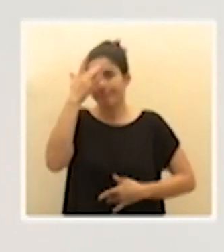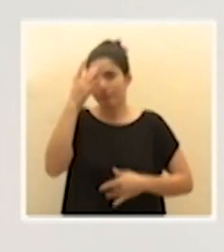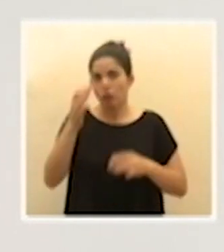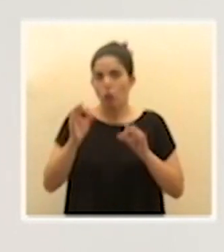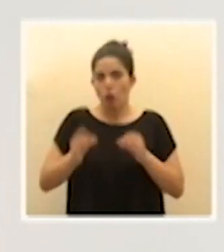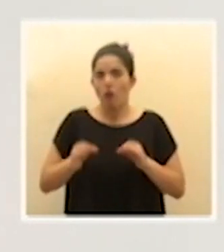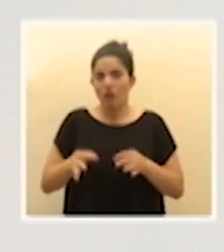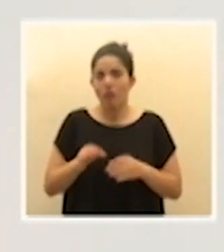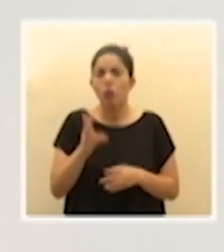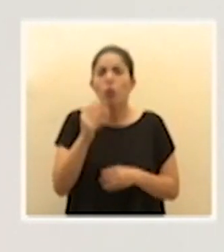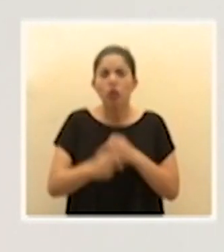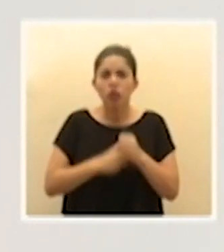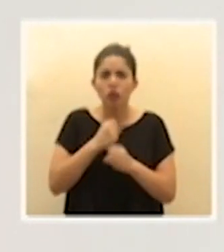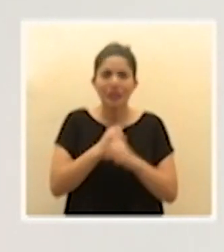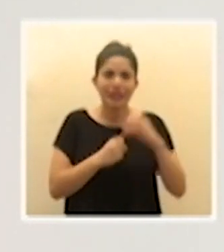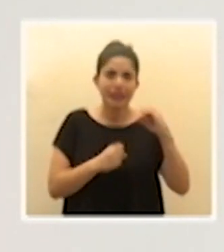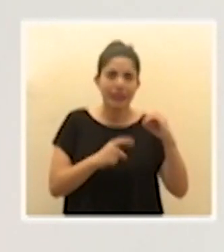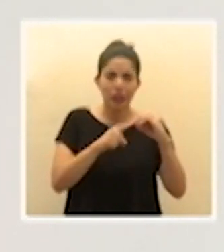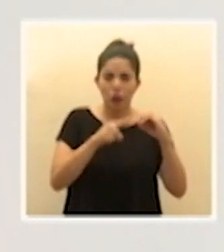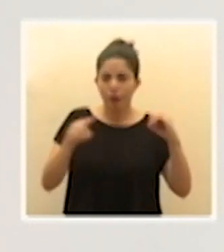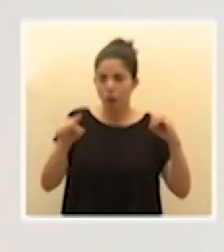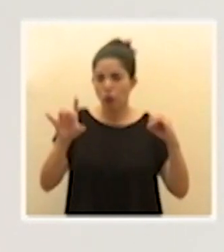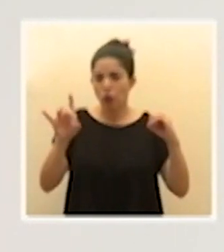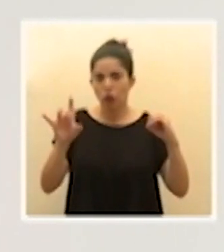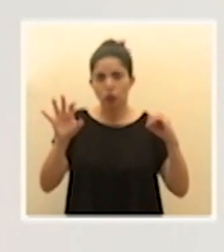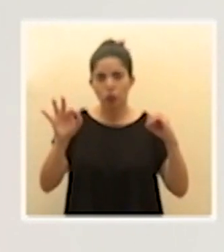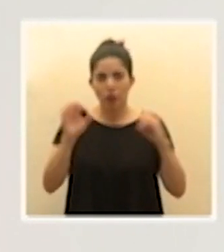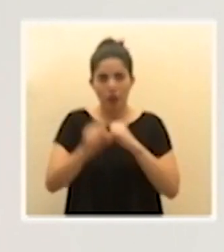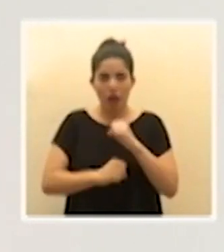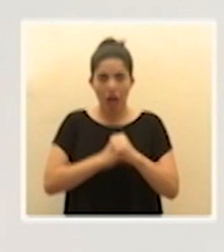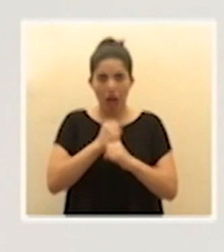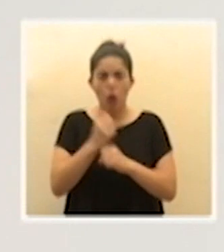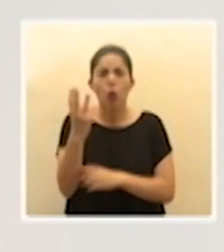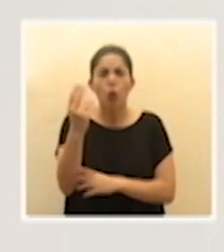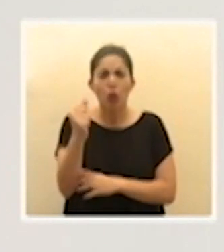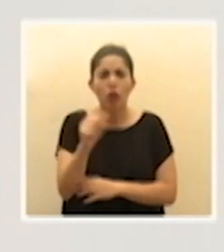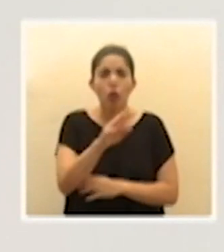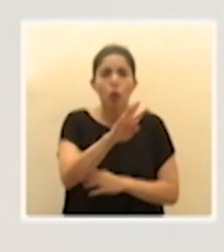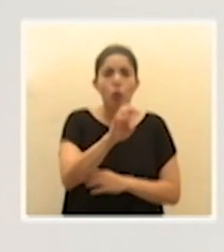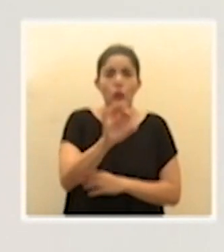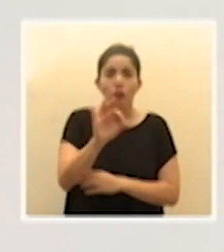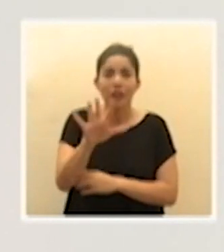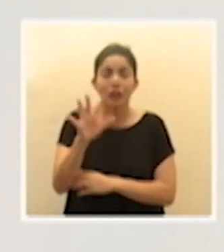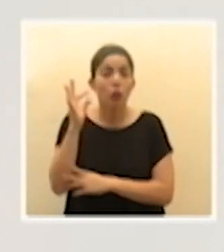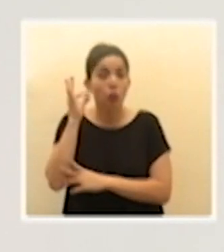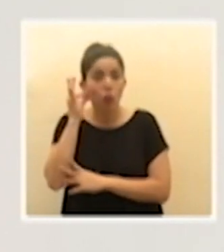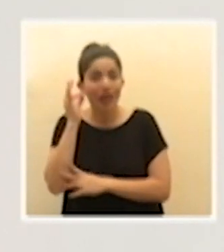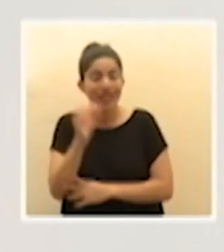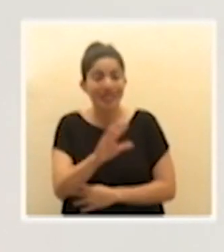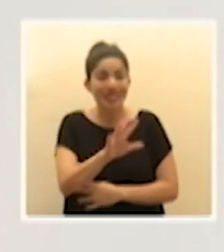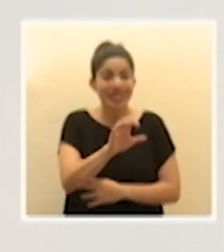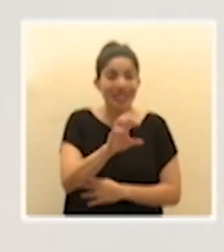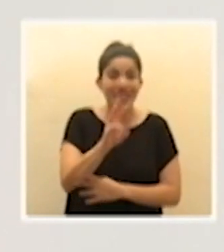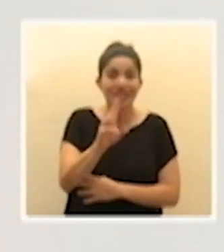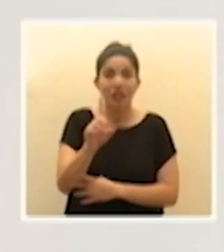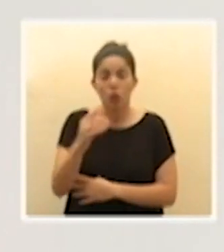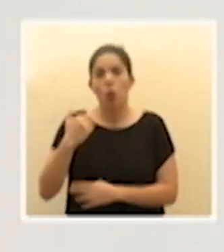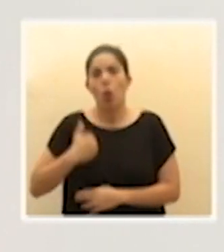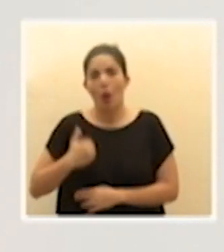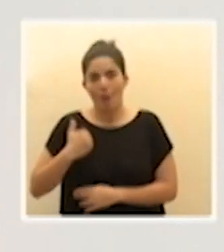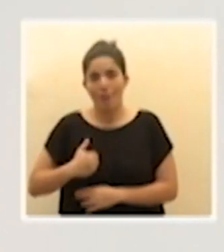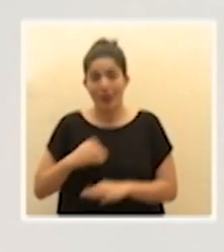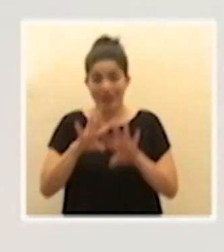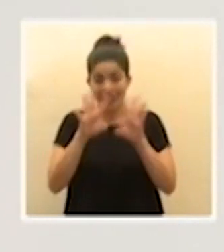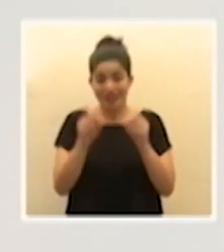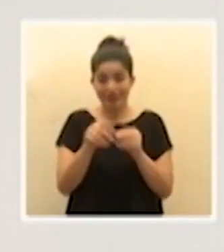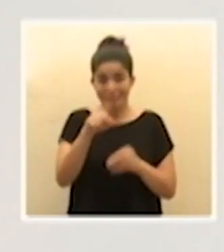rango de edad va desde los 0 hasta los 89 años. Se trata de 495 mujeres y 561 hombres, de